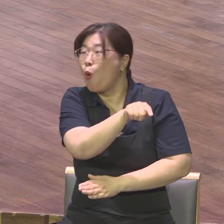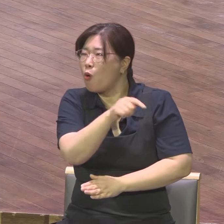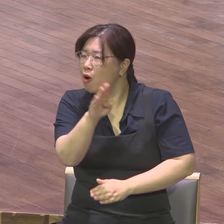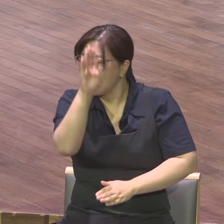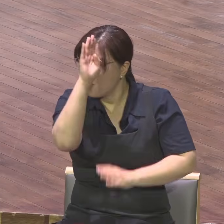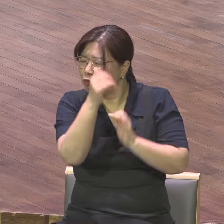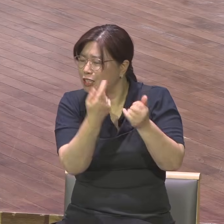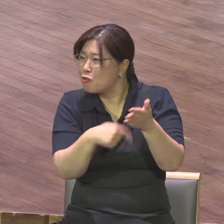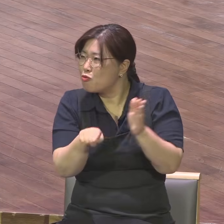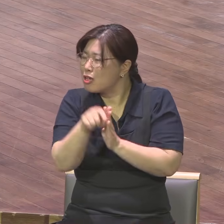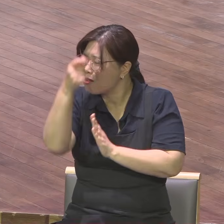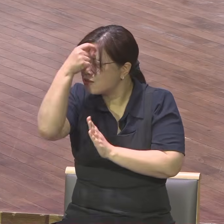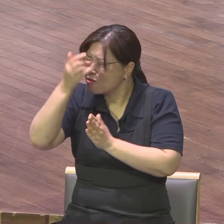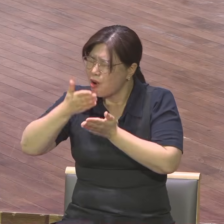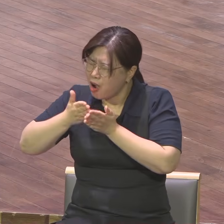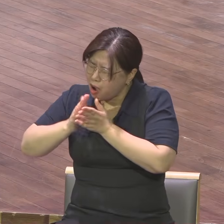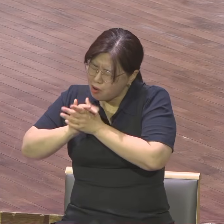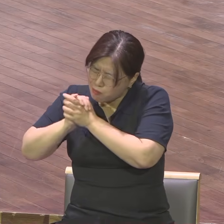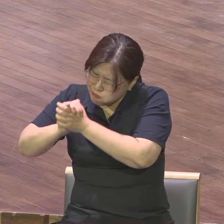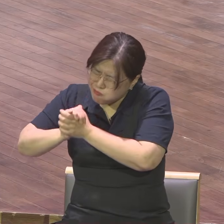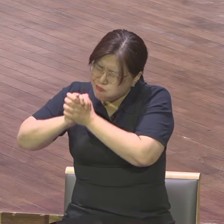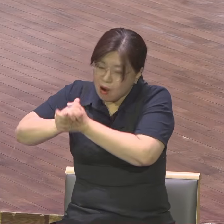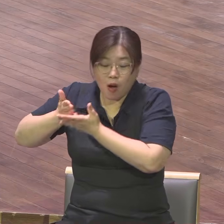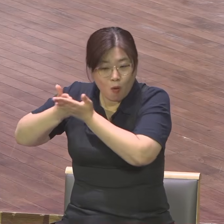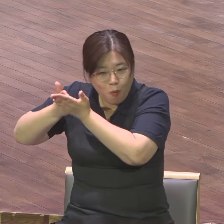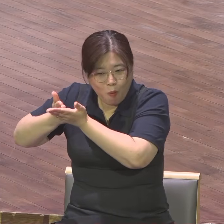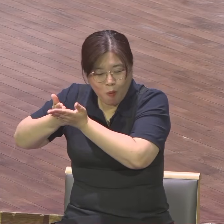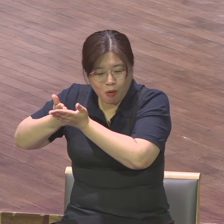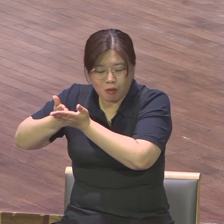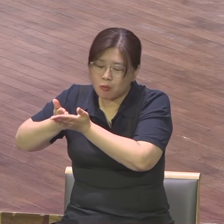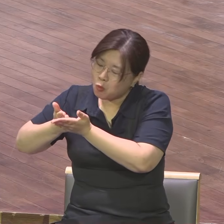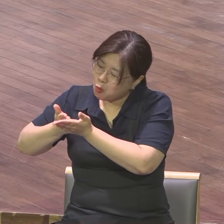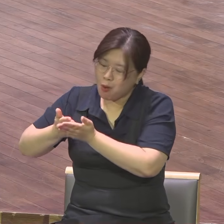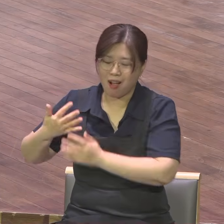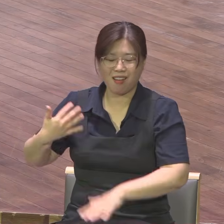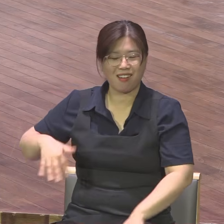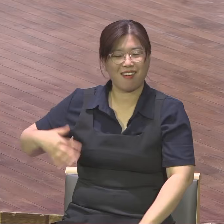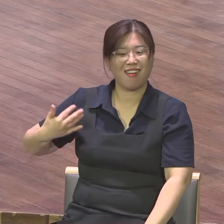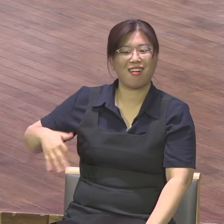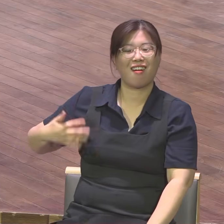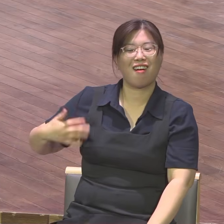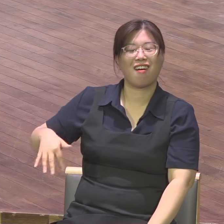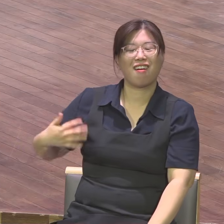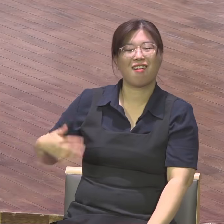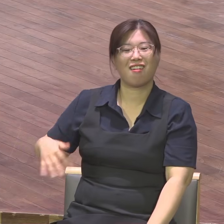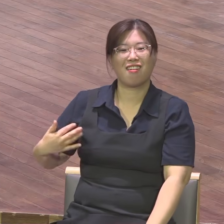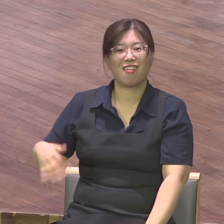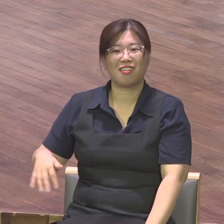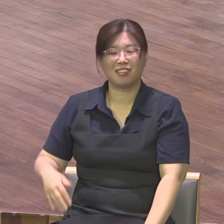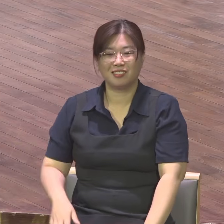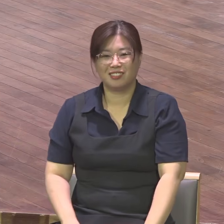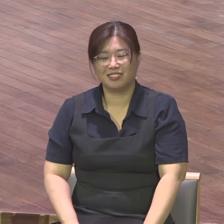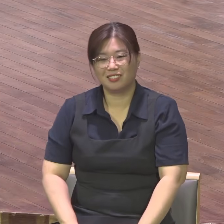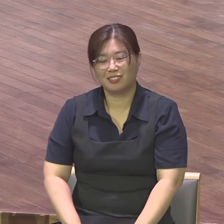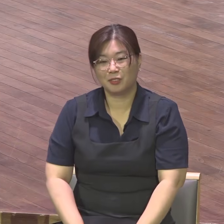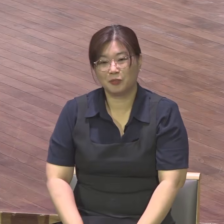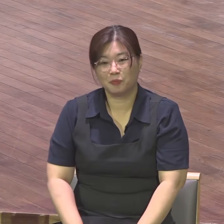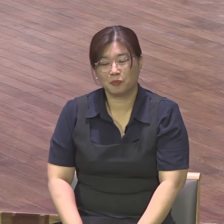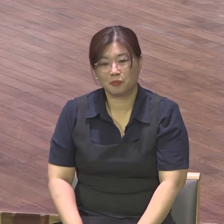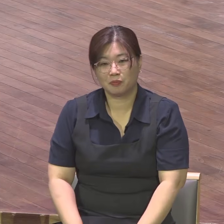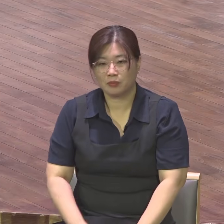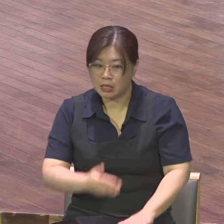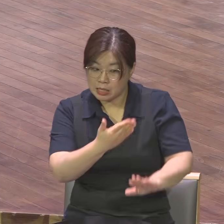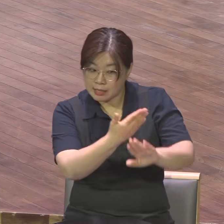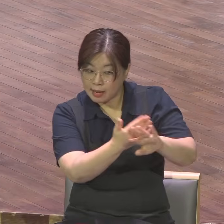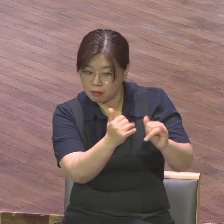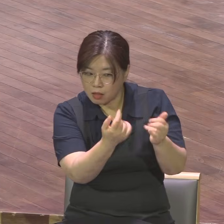믿음 없는 사람은, 은혜 못 받는 사람은 절대 못하는 것입니다. 자기를 넘어서지 않는 사람은 절대 못하는 게 중보 기도예요. 다른